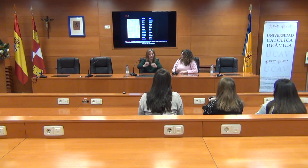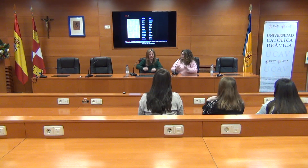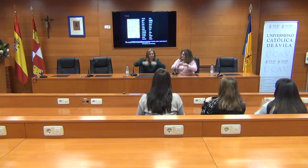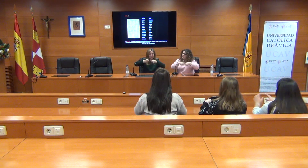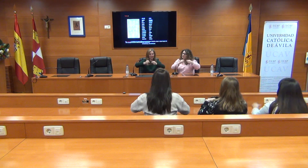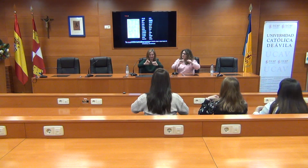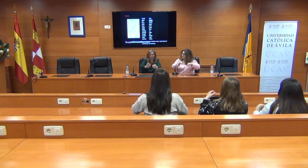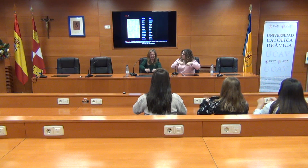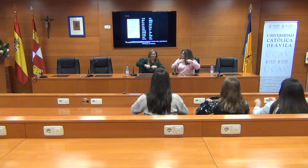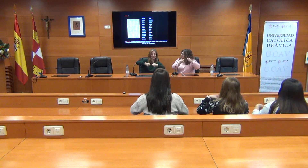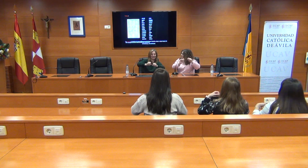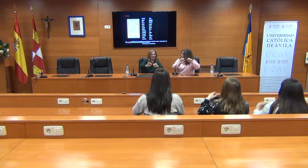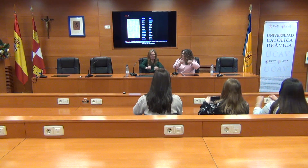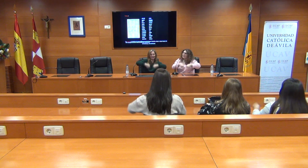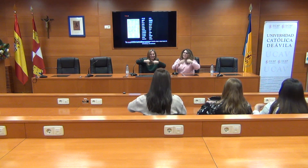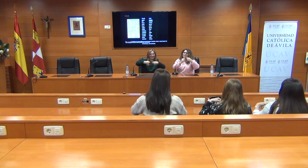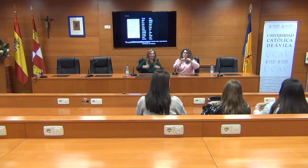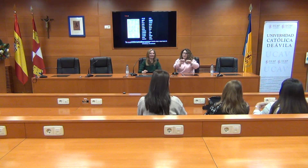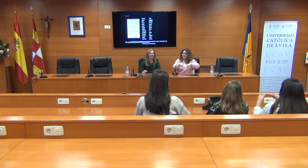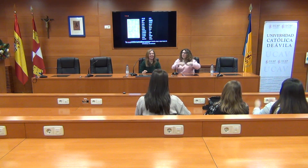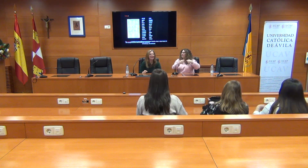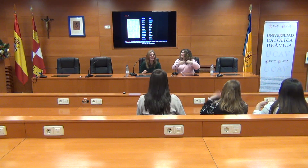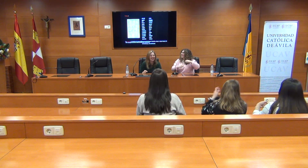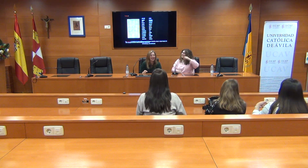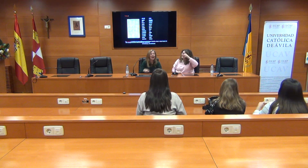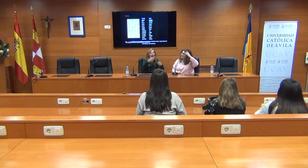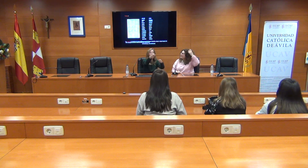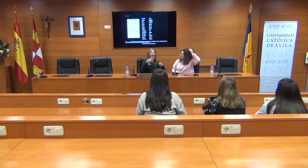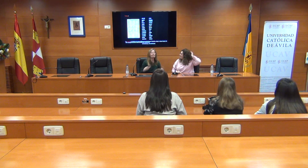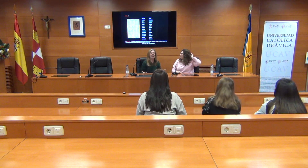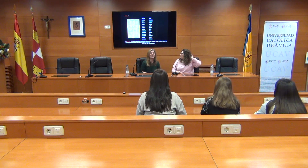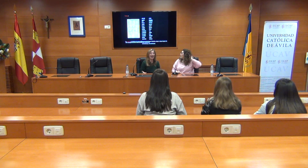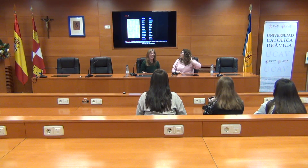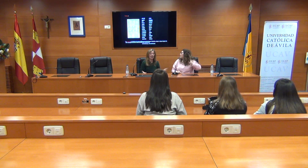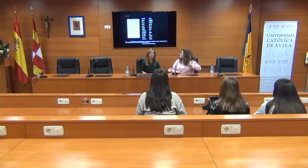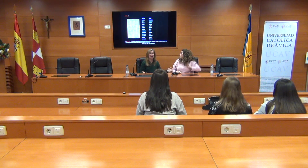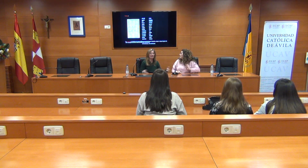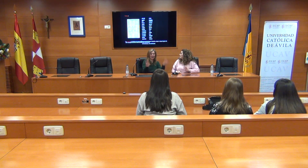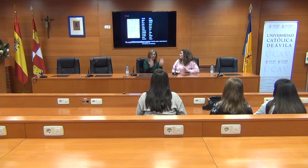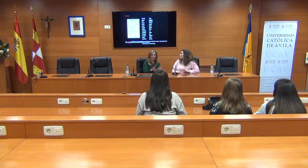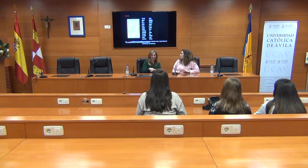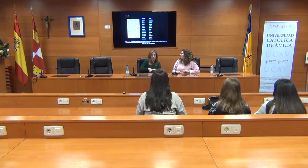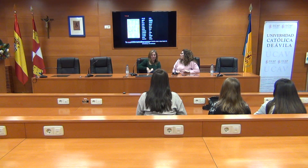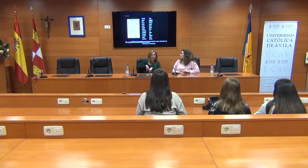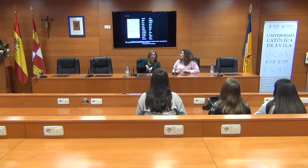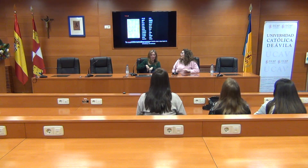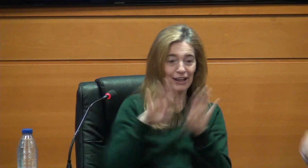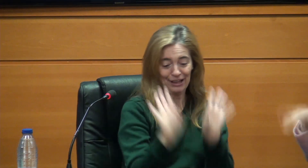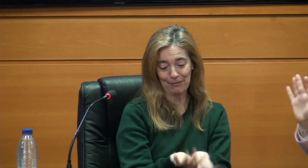calcetín como haciendo el signo de que nos lo ponemos Ah y para